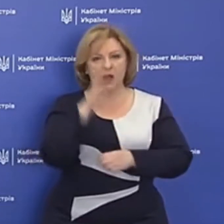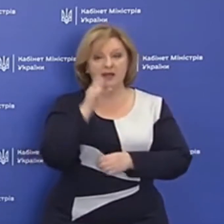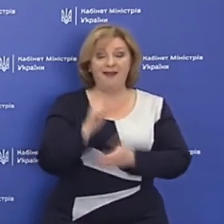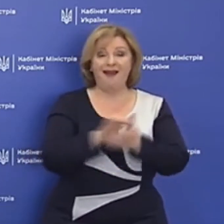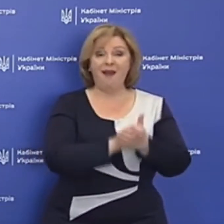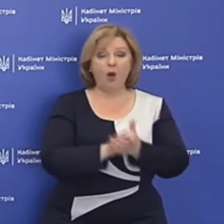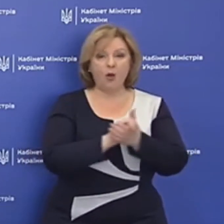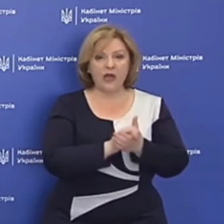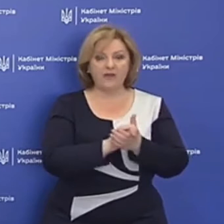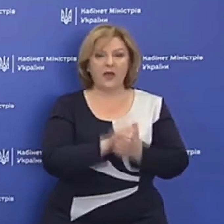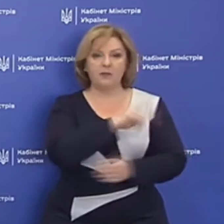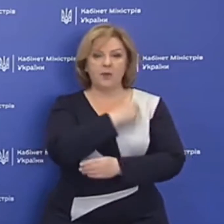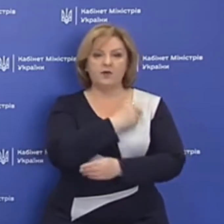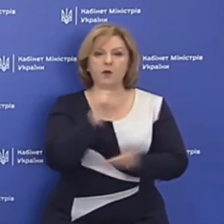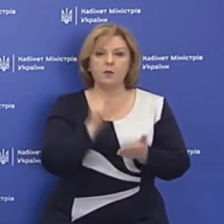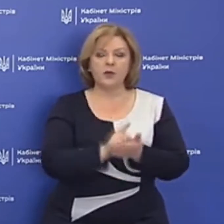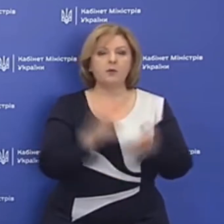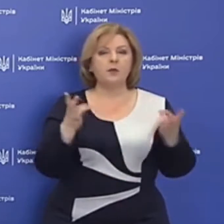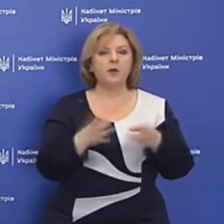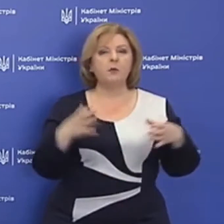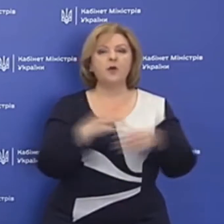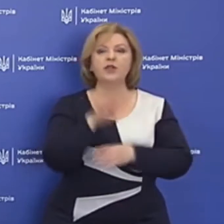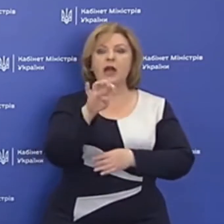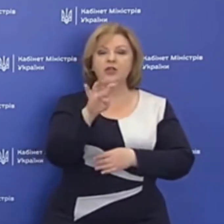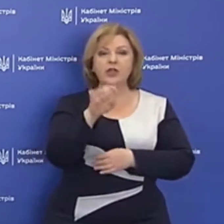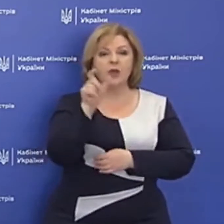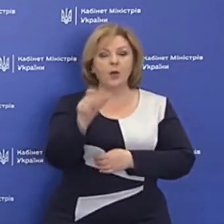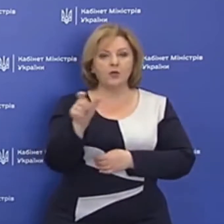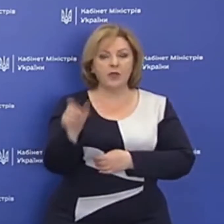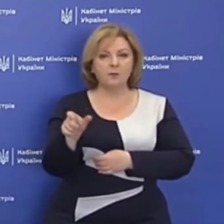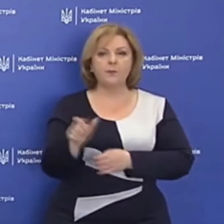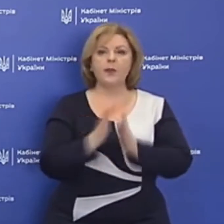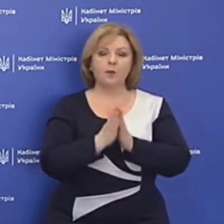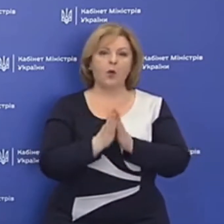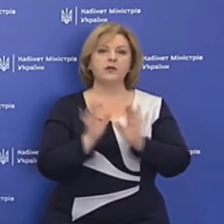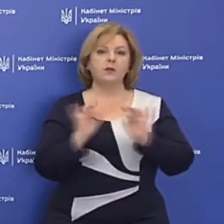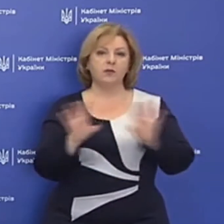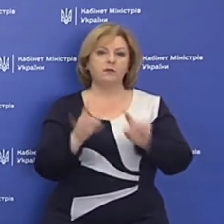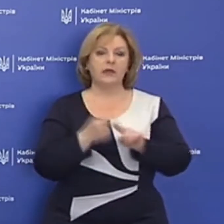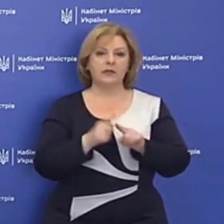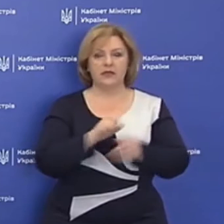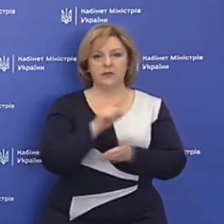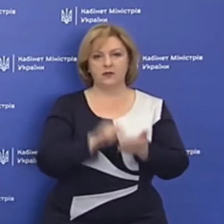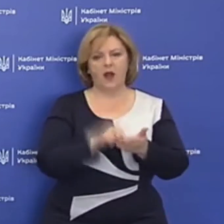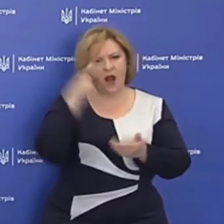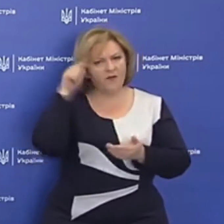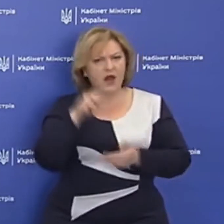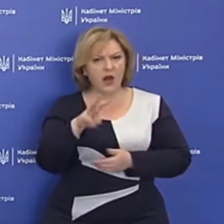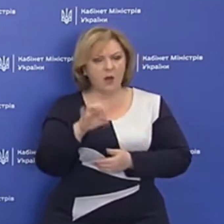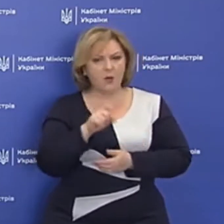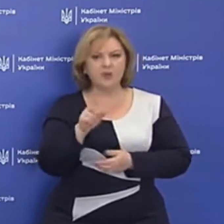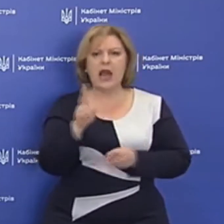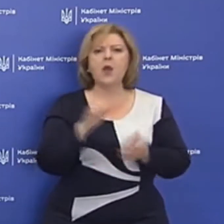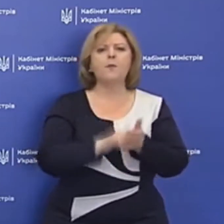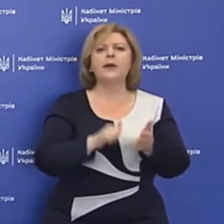колективу необхідно буде скоротити майже 400 осіб. Просимо надати коментар з наступними запитаннями. Чи вже відомо МОЗ, якою